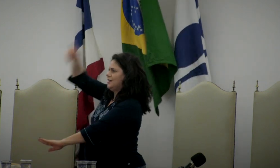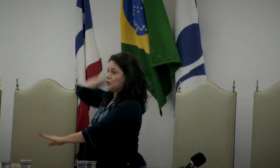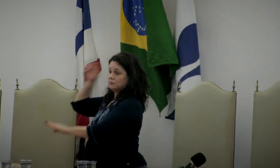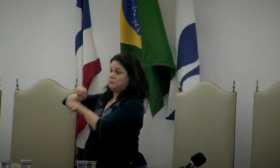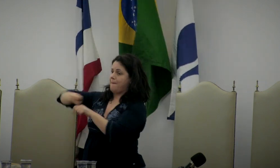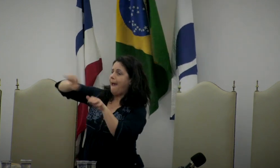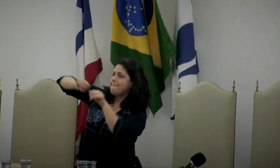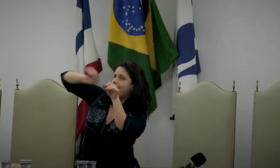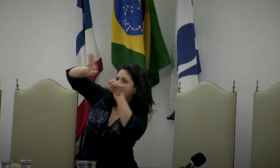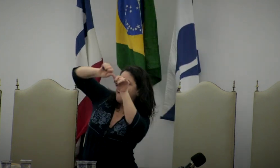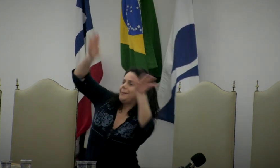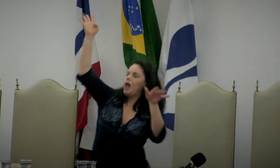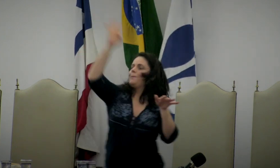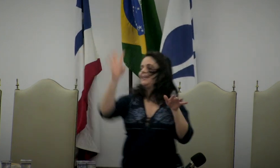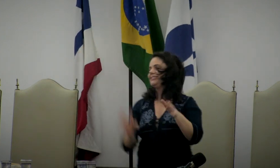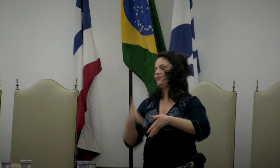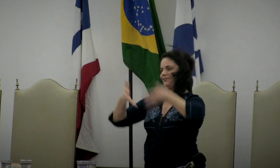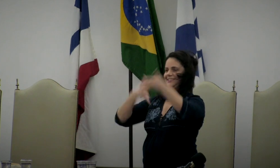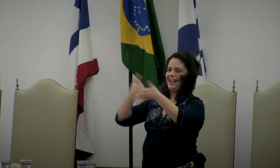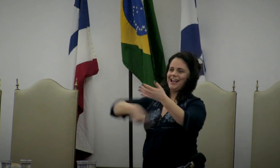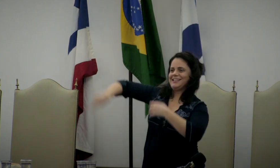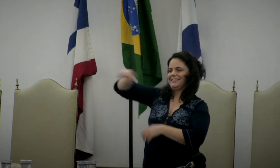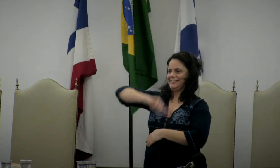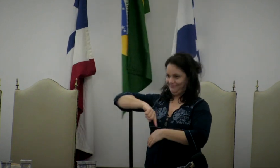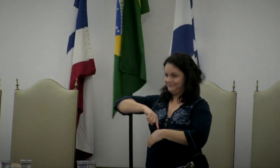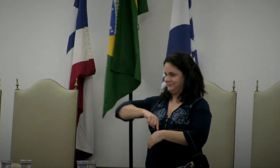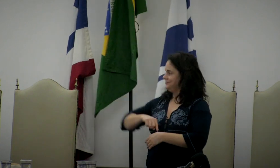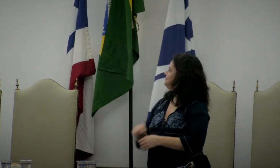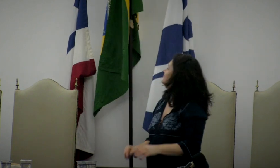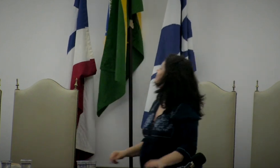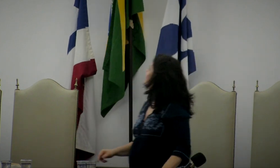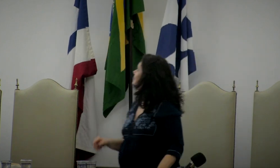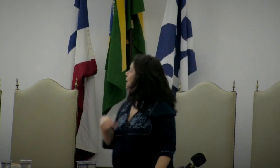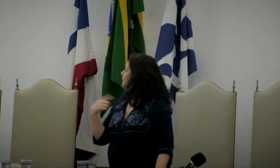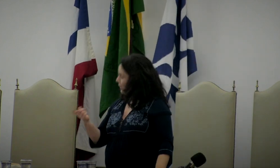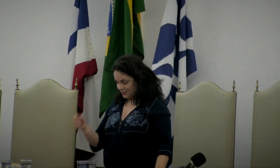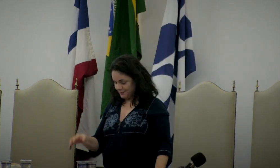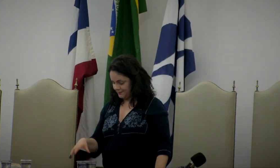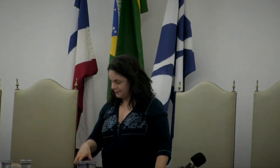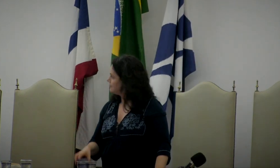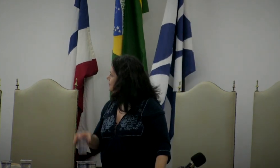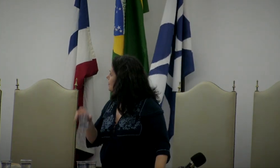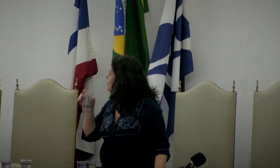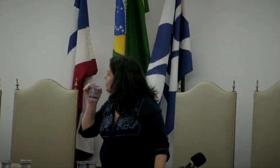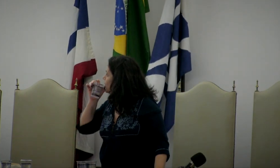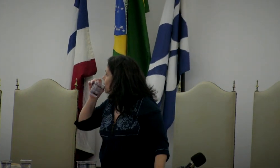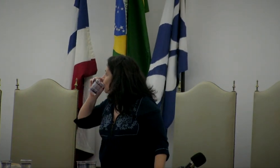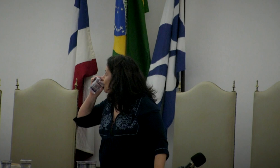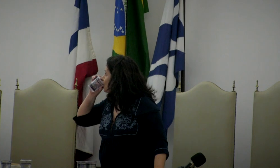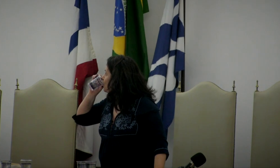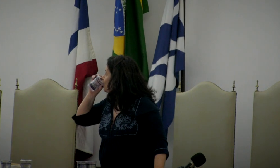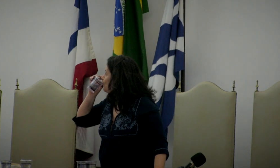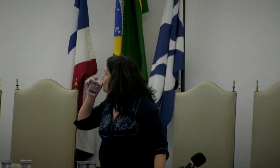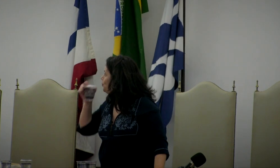já temos mais de 160 anos e propagaram a língua de sinais aqui no Brasil. Próximo.